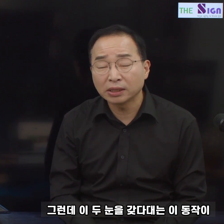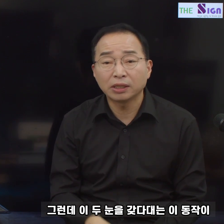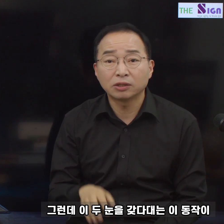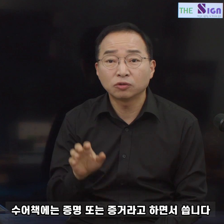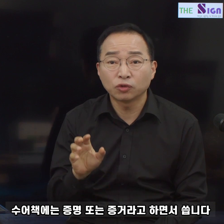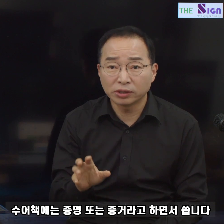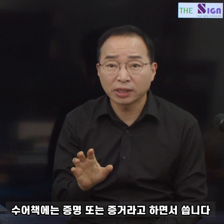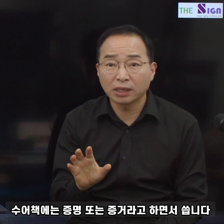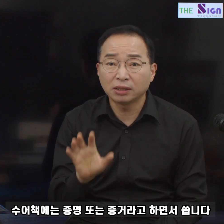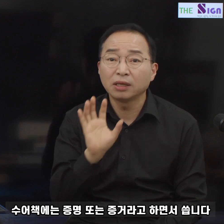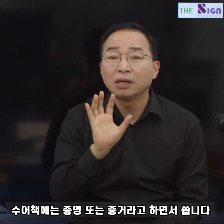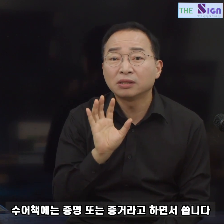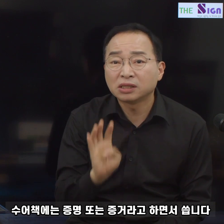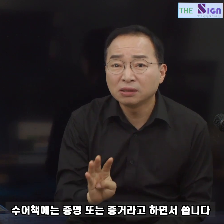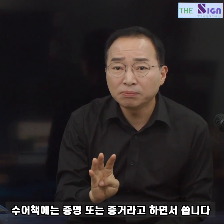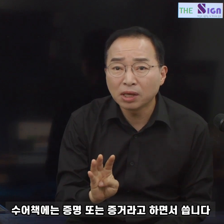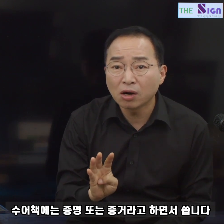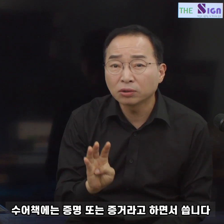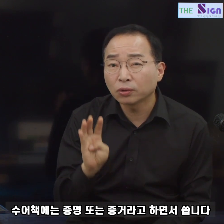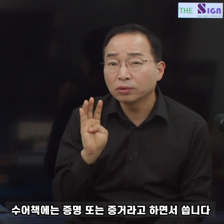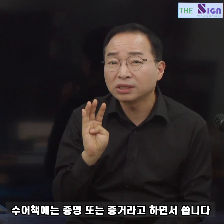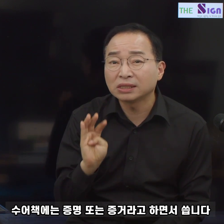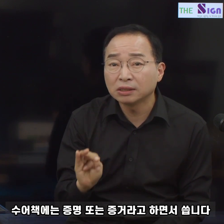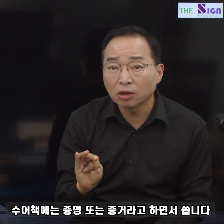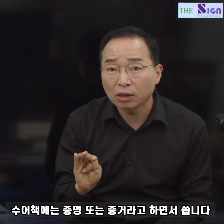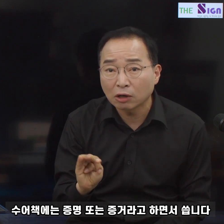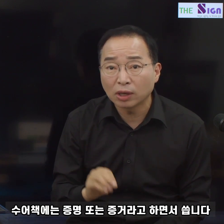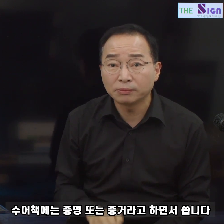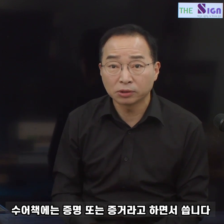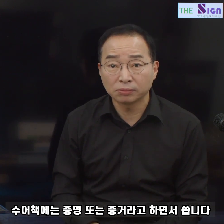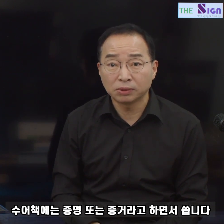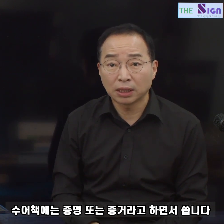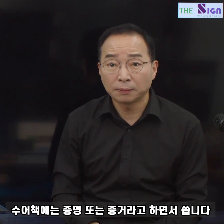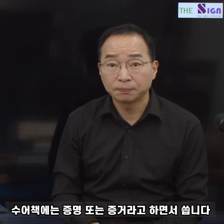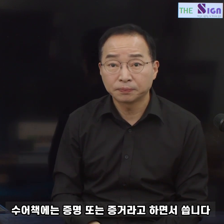동작이 수어책에는 증명 또는 증거라고 하면서 씁니다.